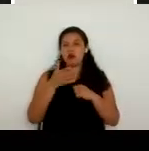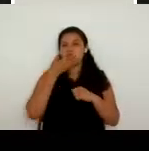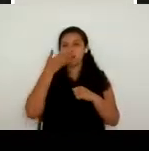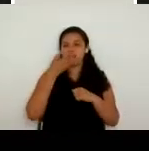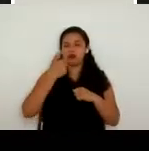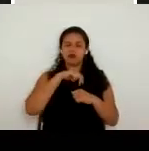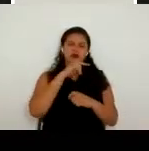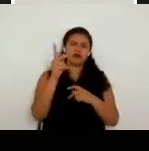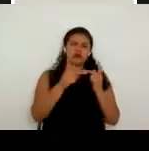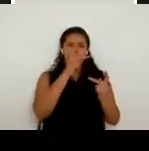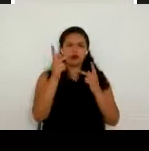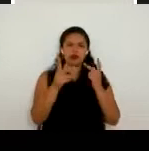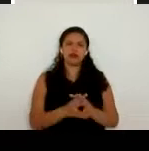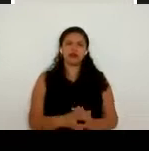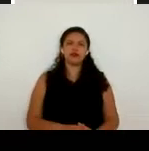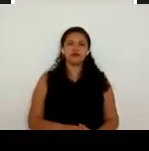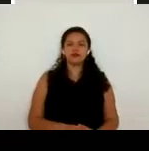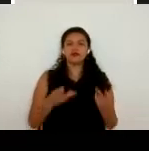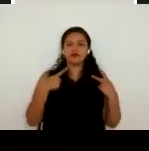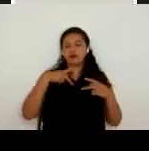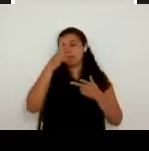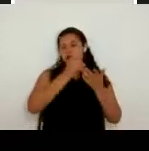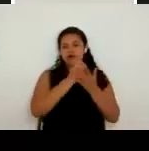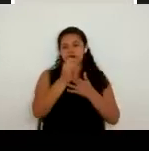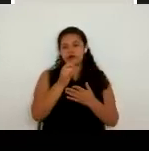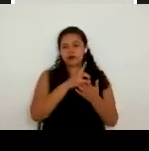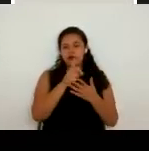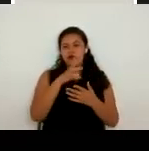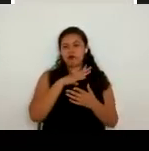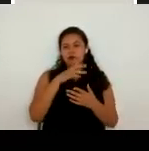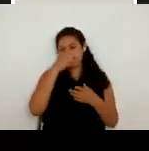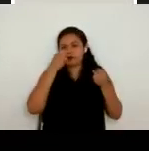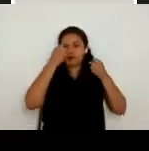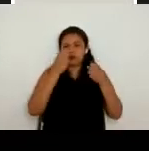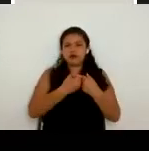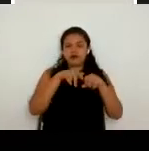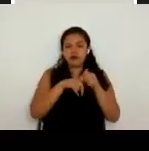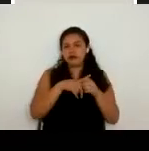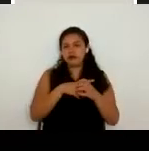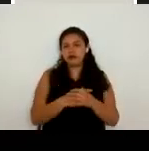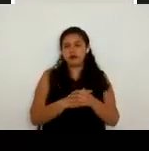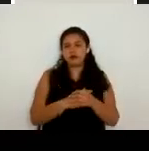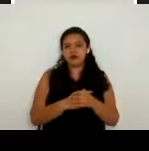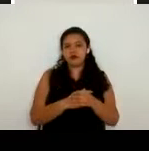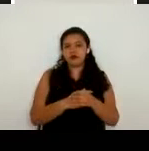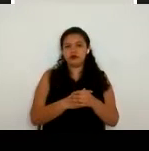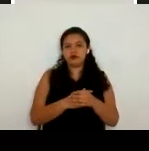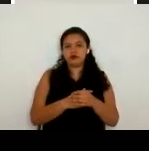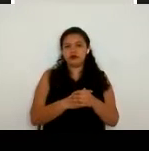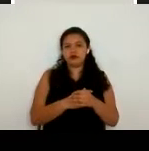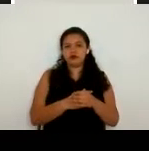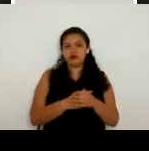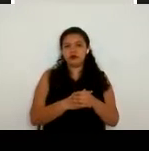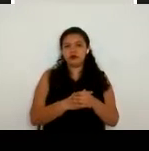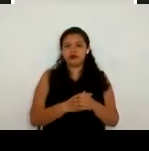si en las personas de nuestro ambiente de alguna institución de seguridad social en los estados civiles consideramos